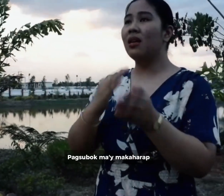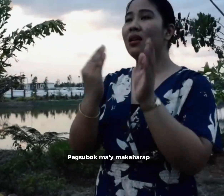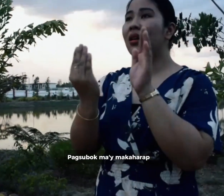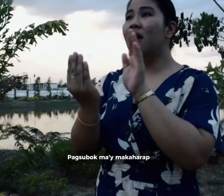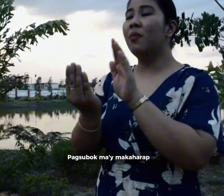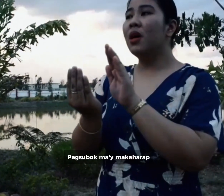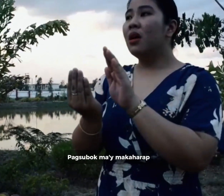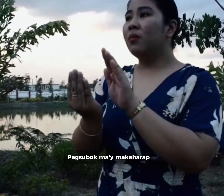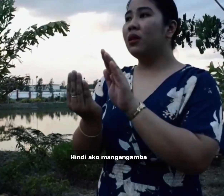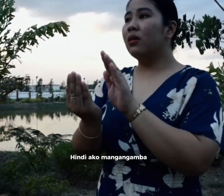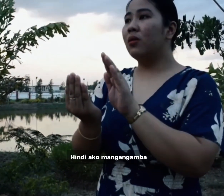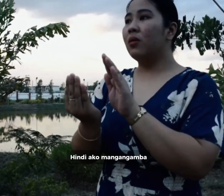makaharap, di ako